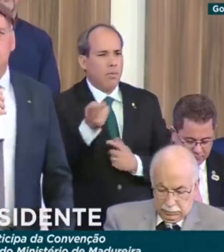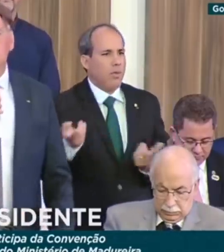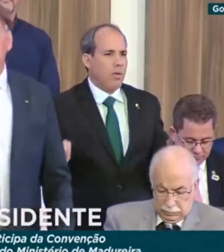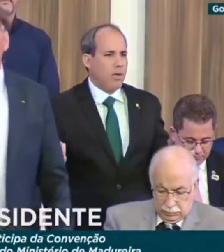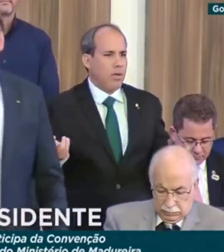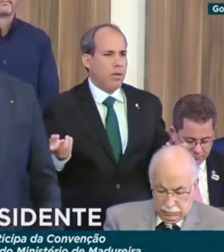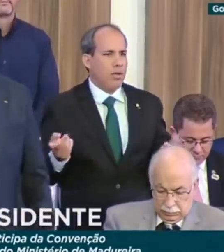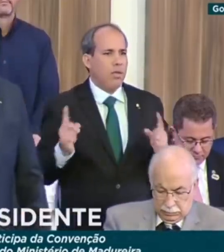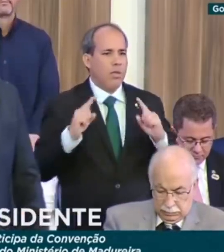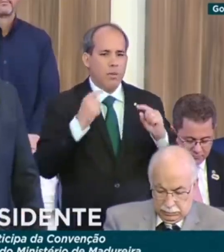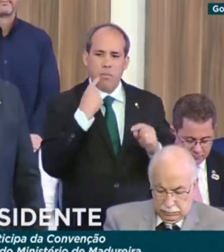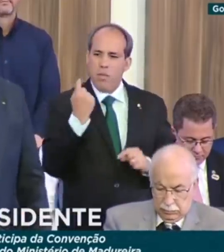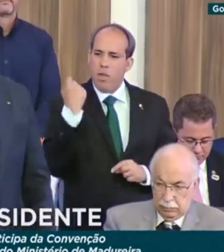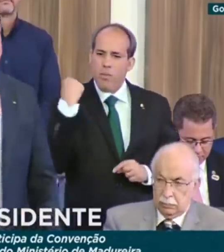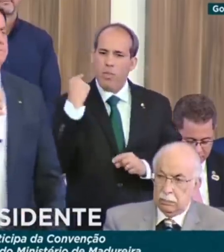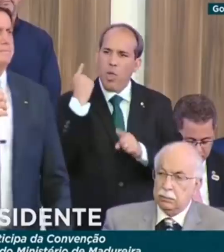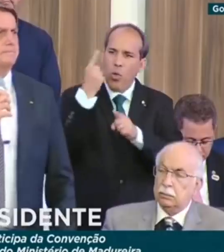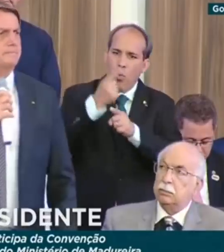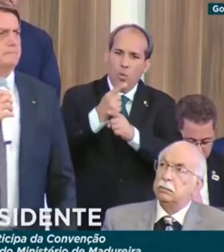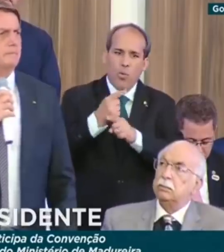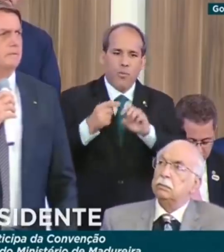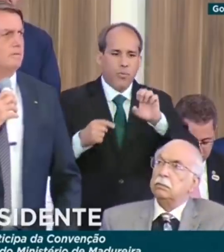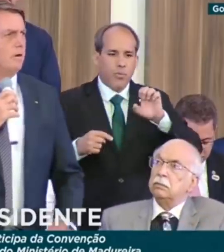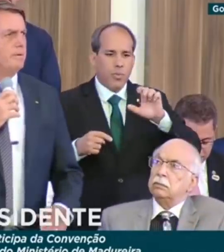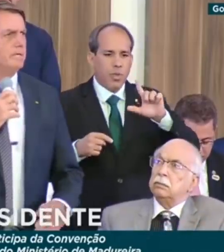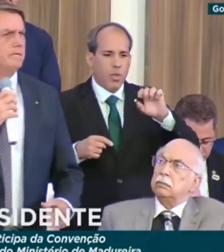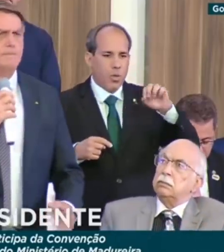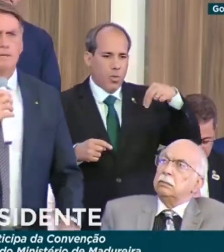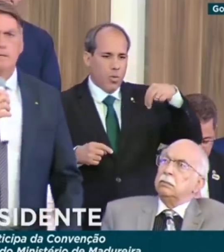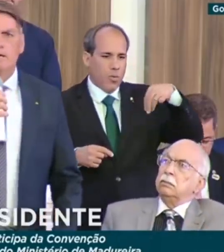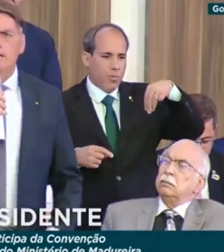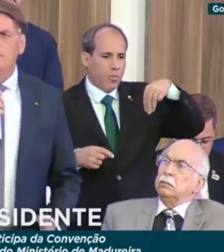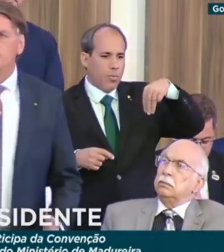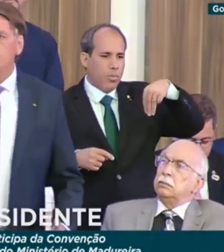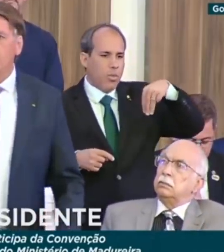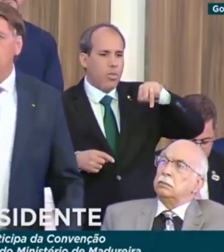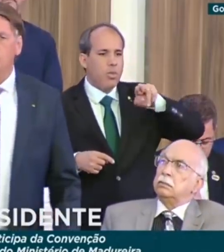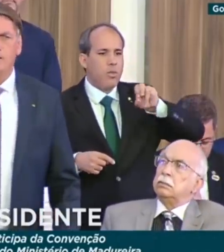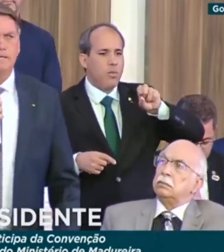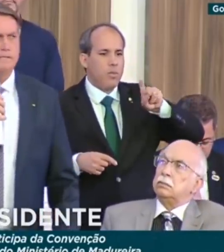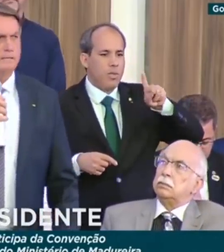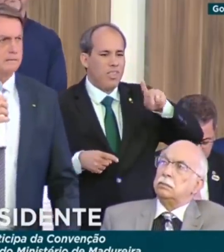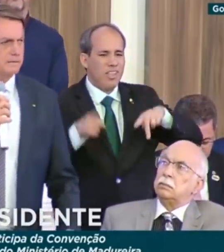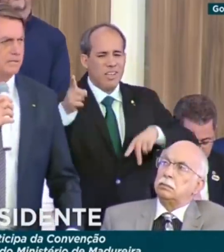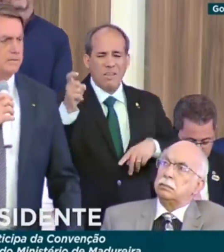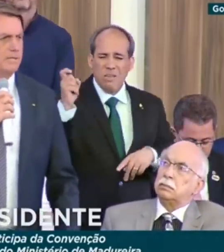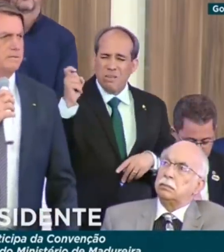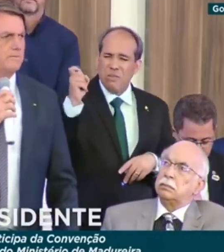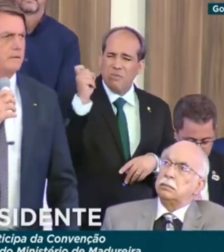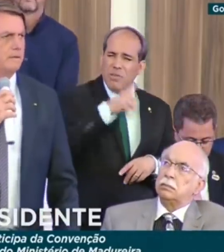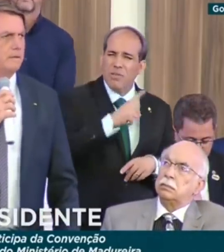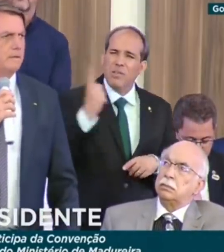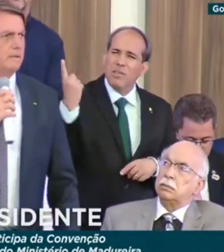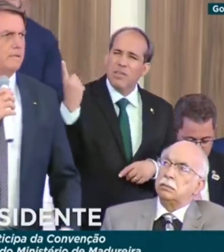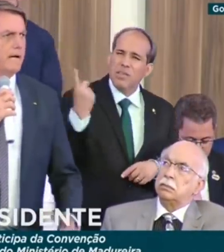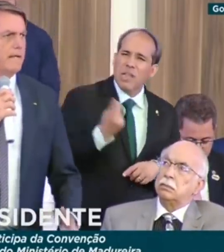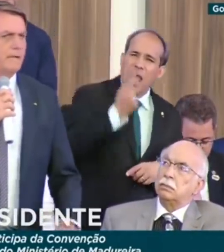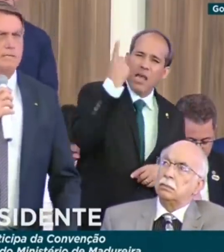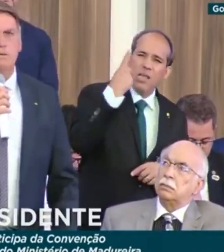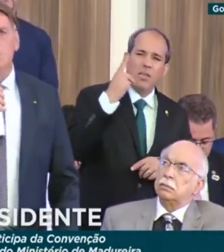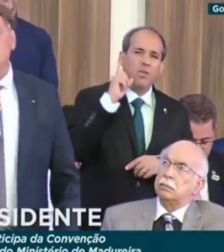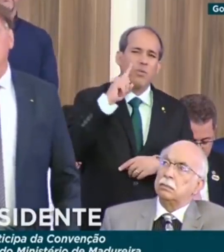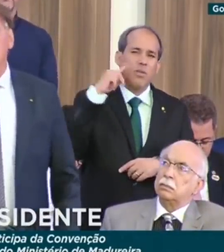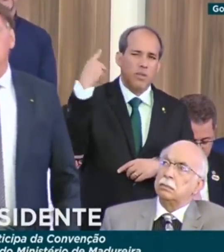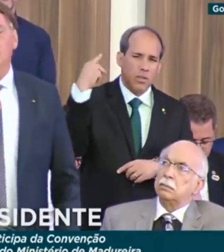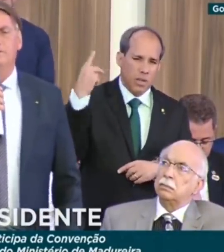dias um encontro com Elon Musk, um homem que raramente sai do seu país, Estados Unidos, e